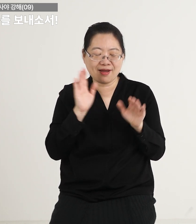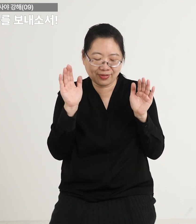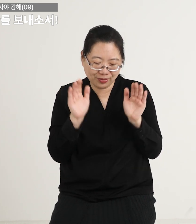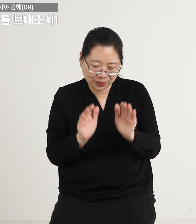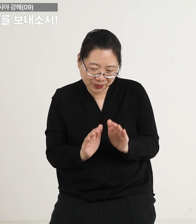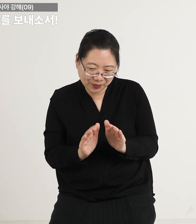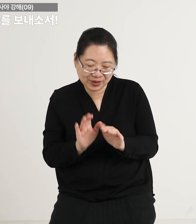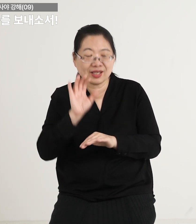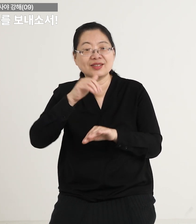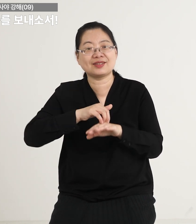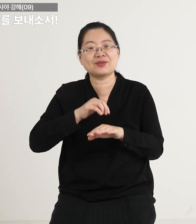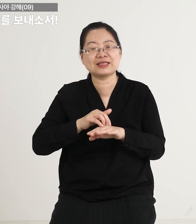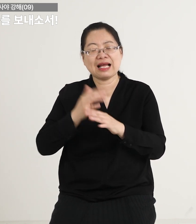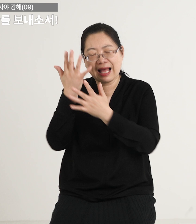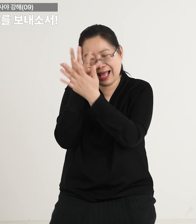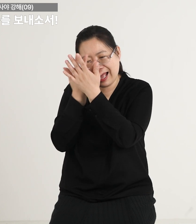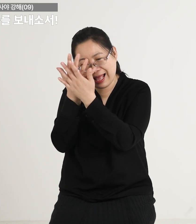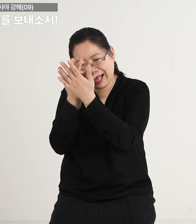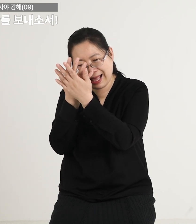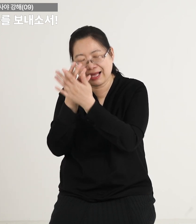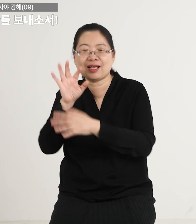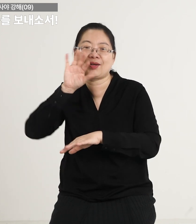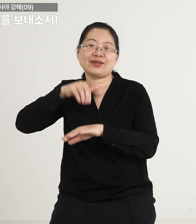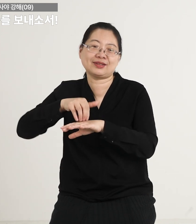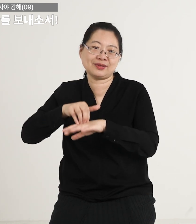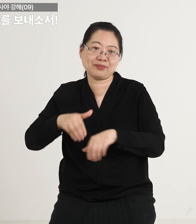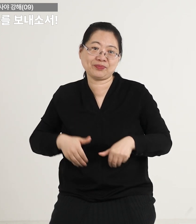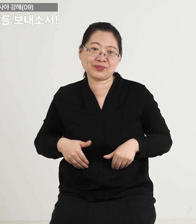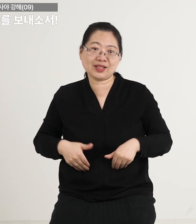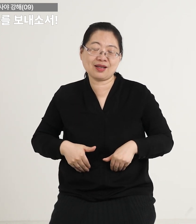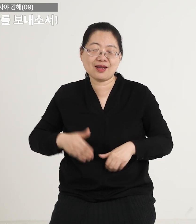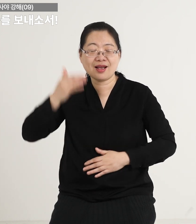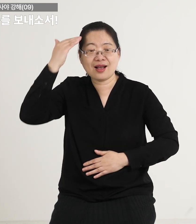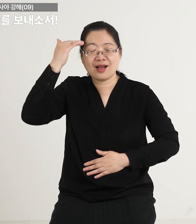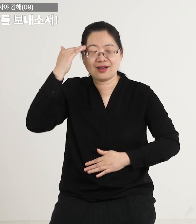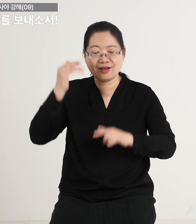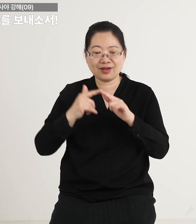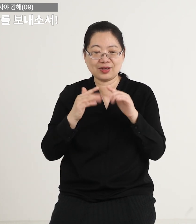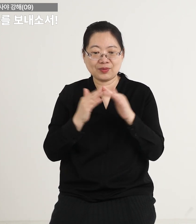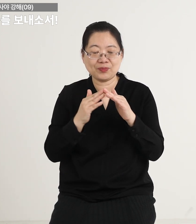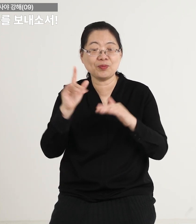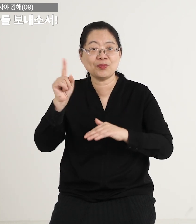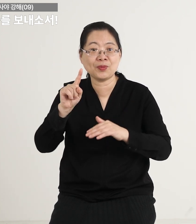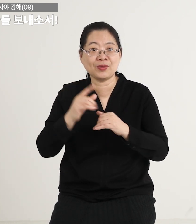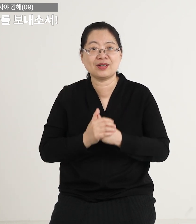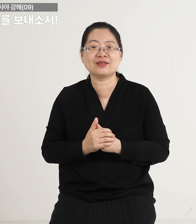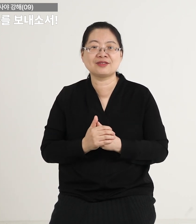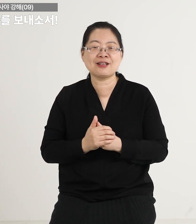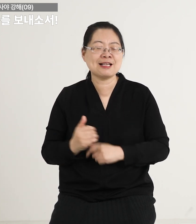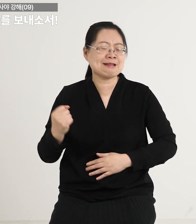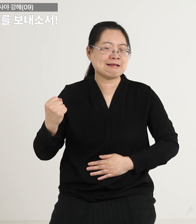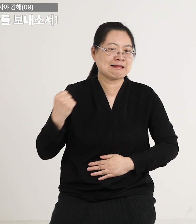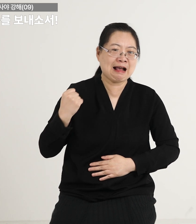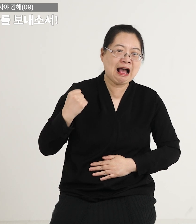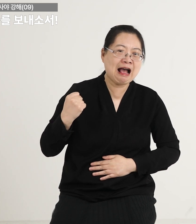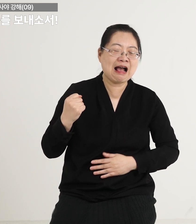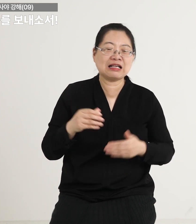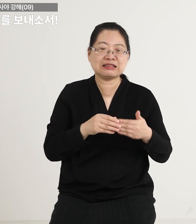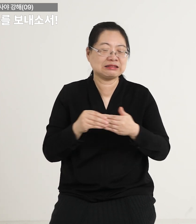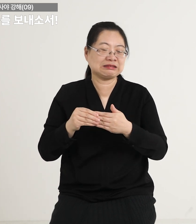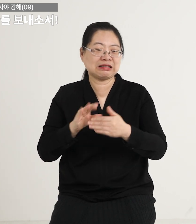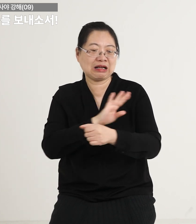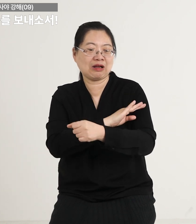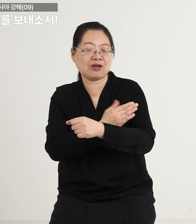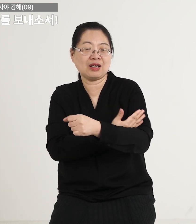연습, 희미해지는 연습. 한국 교회는 아주 스트롱한